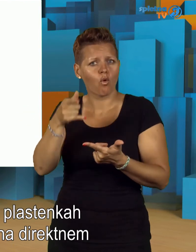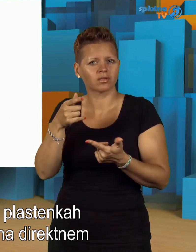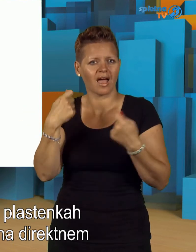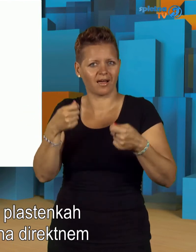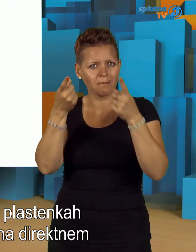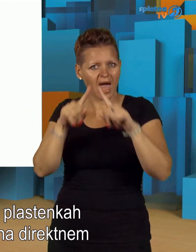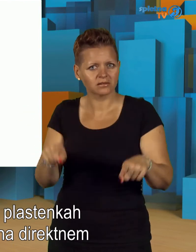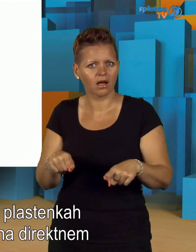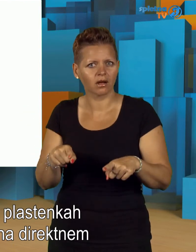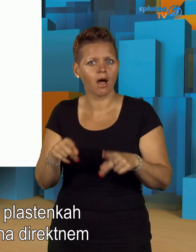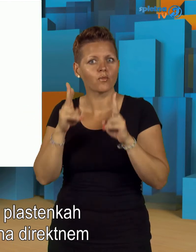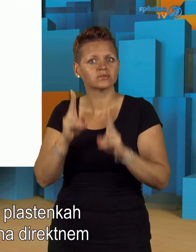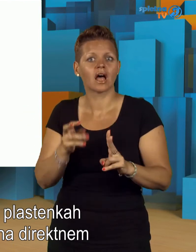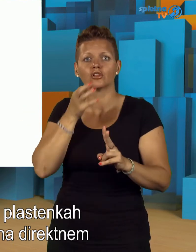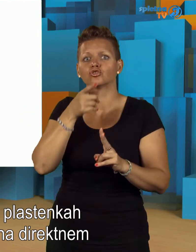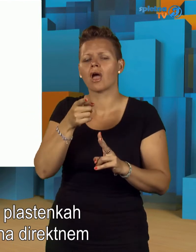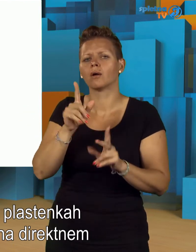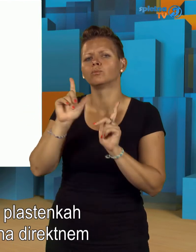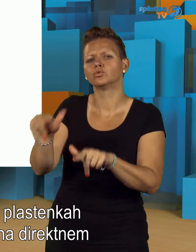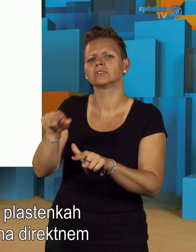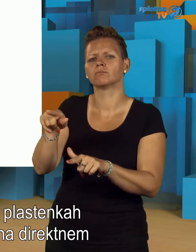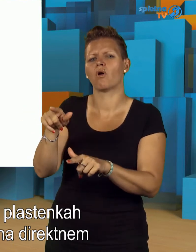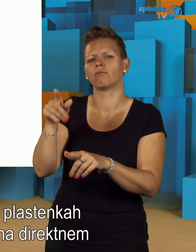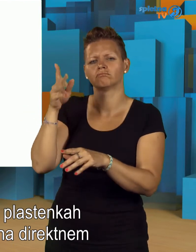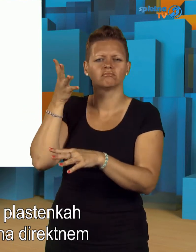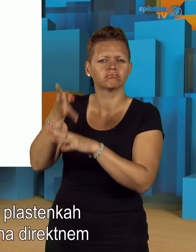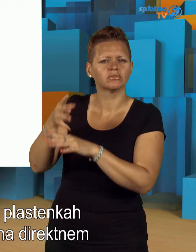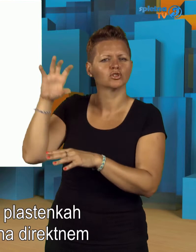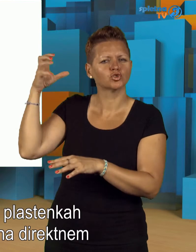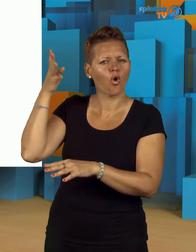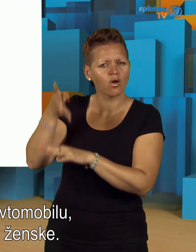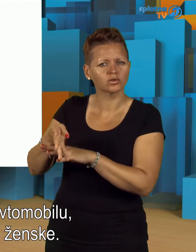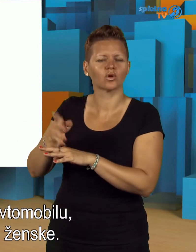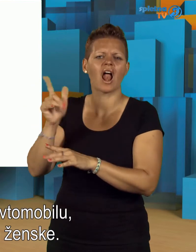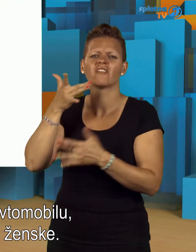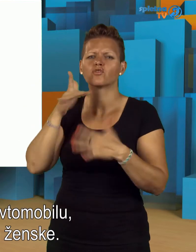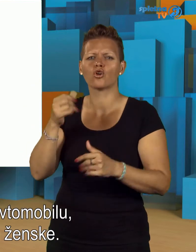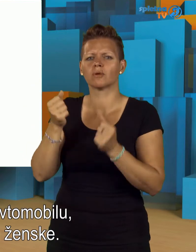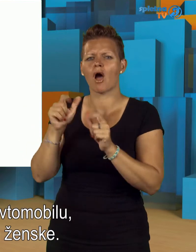jo pustimo na direktnem soncu ali v vročem avtomobilu, izjemno nevarna za ženske.